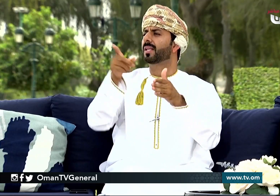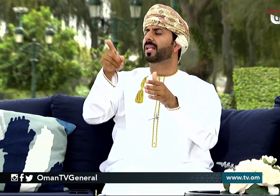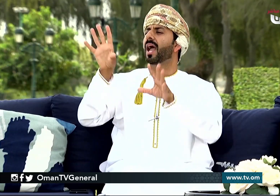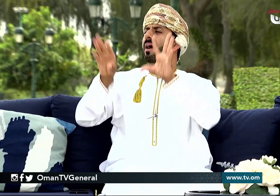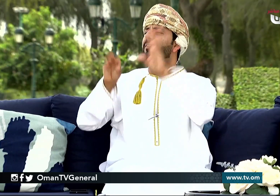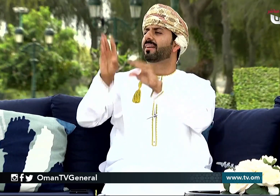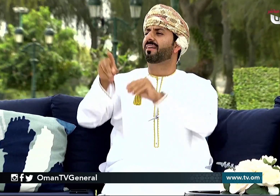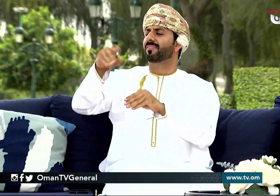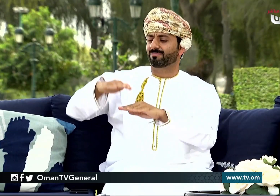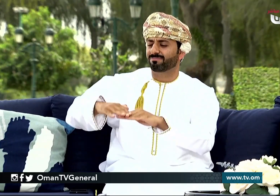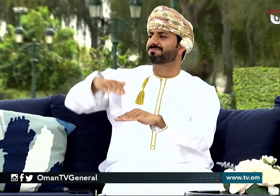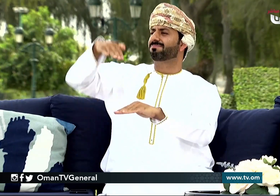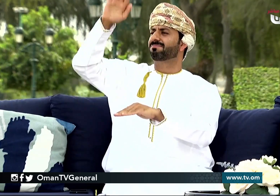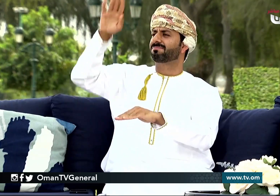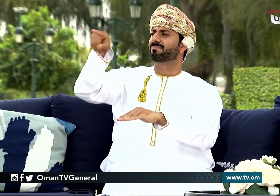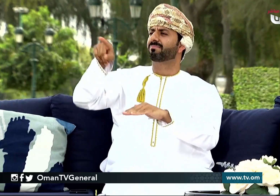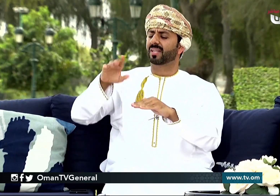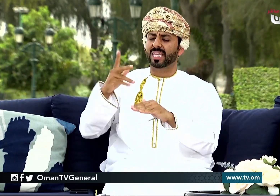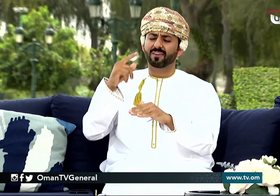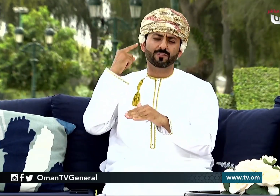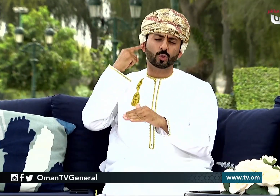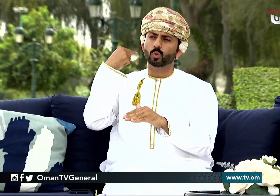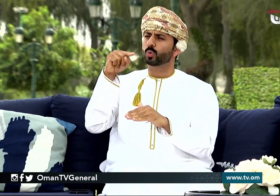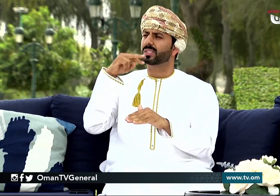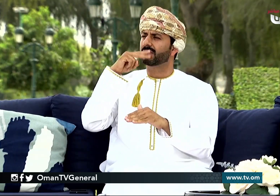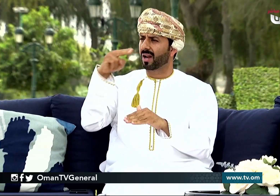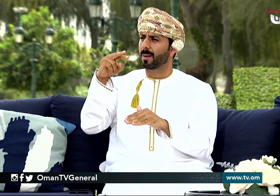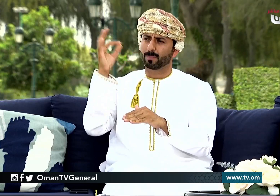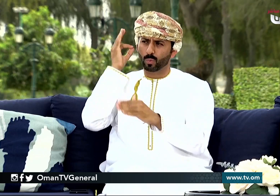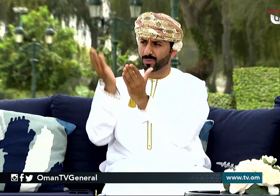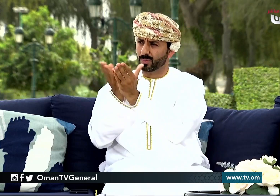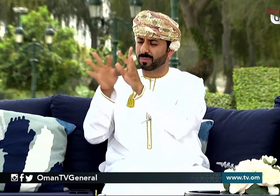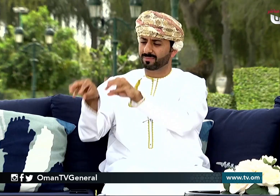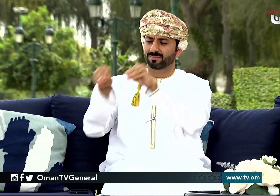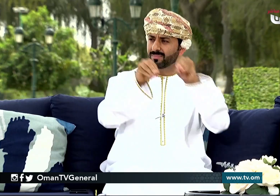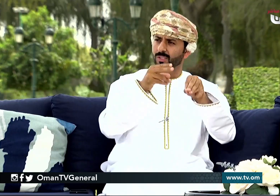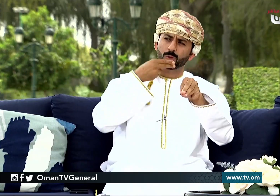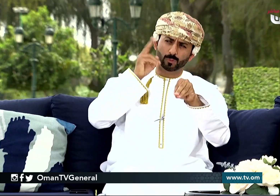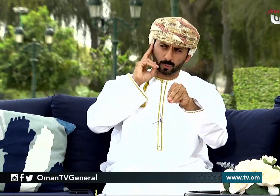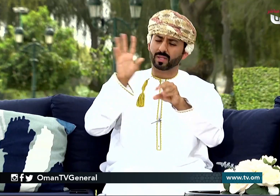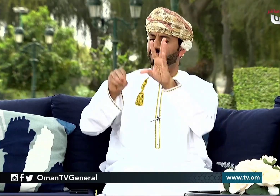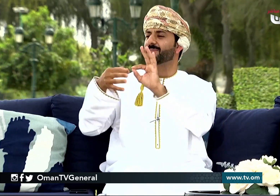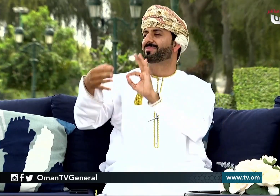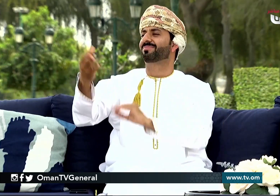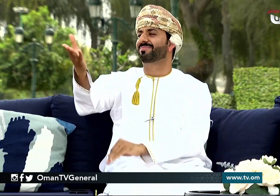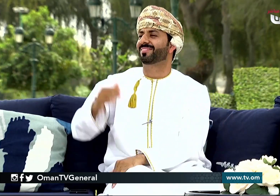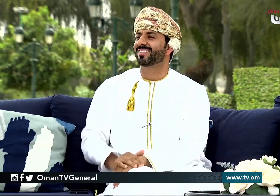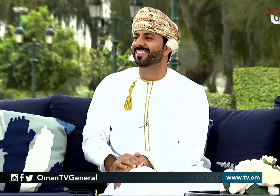في قصتك, تحدثنا عن بالنسبة لضعيف السمع, من ثم أيضا